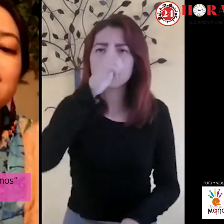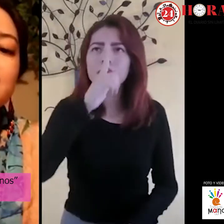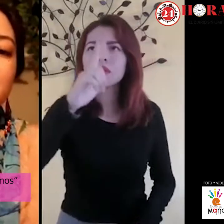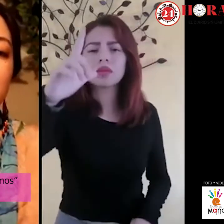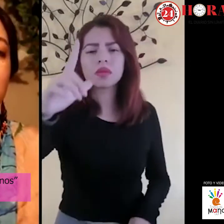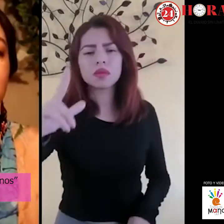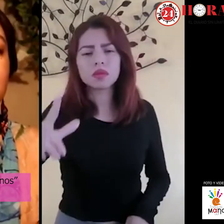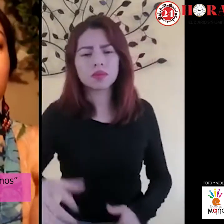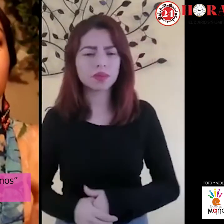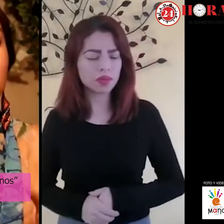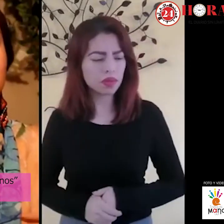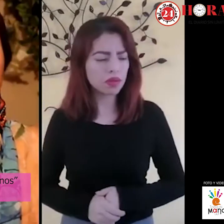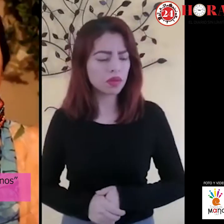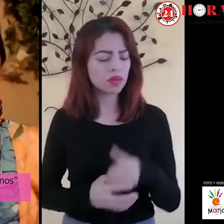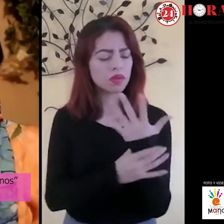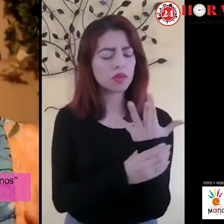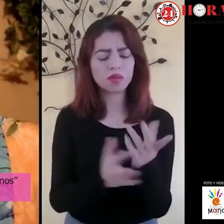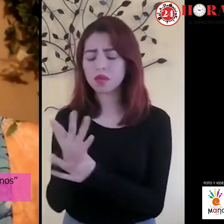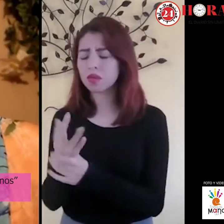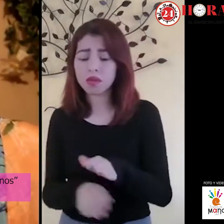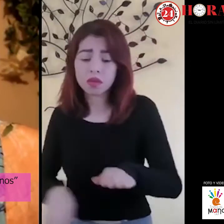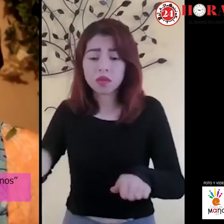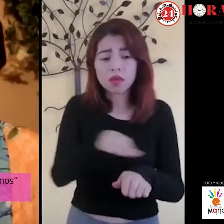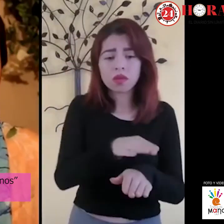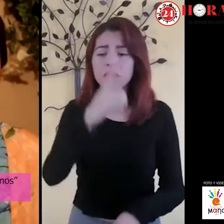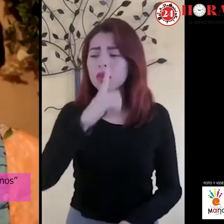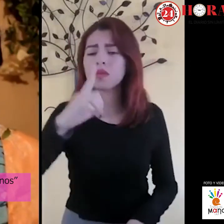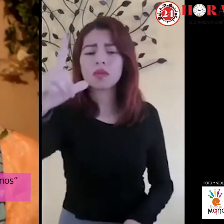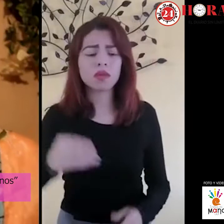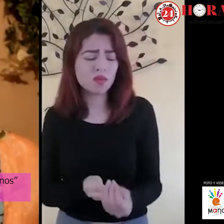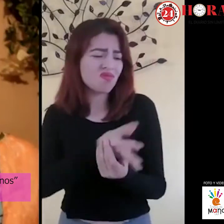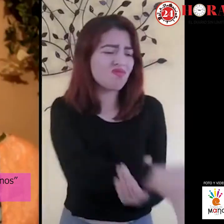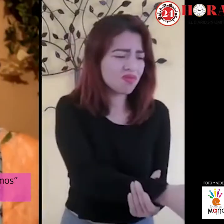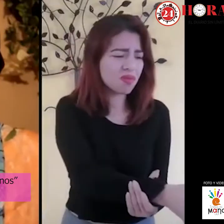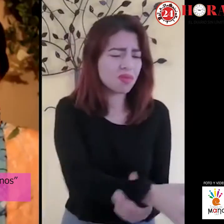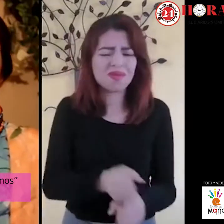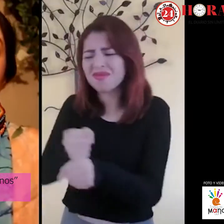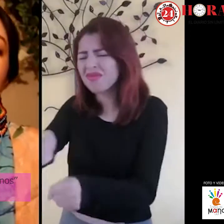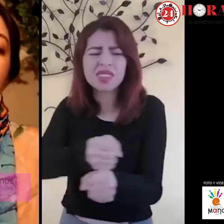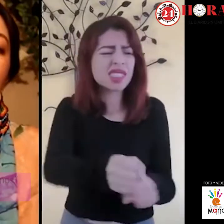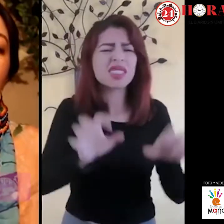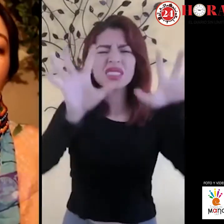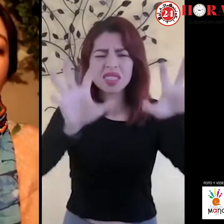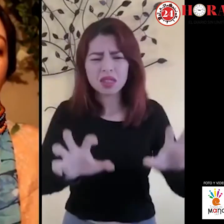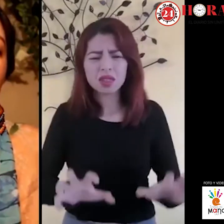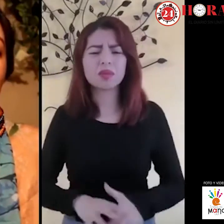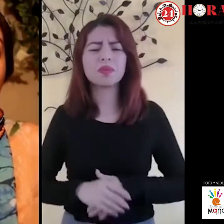saltan y desembocan sobre la luz herida a golpes, a zarpazos.